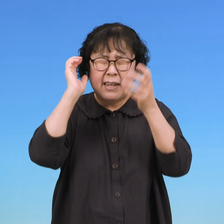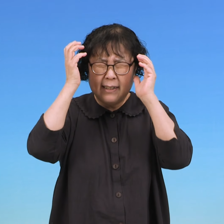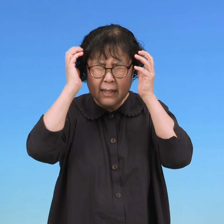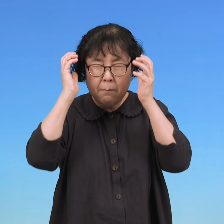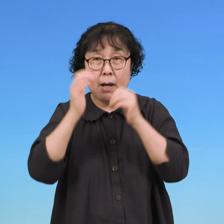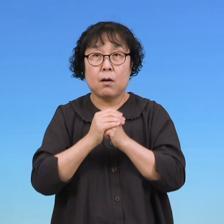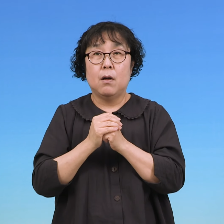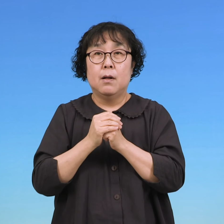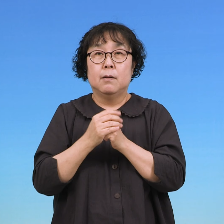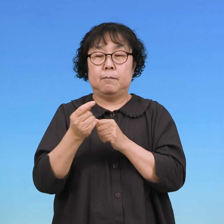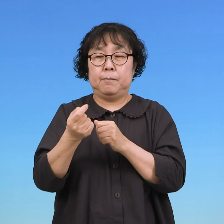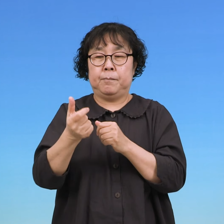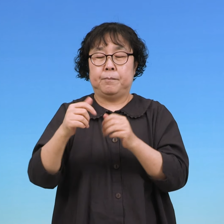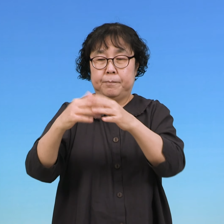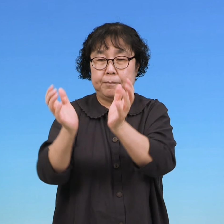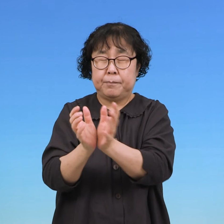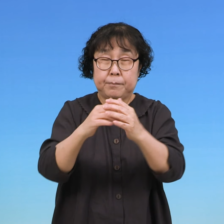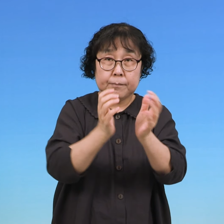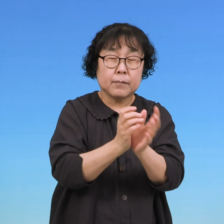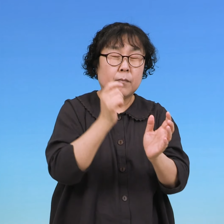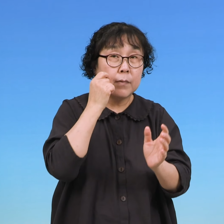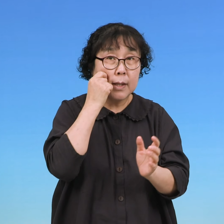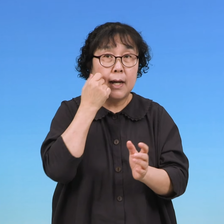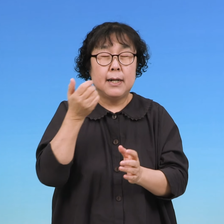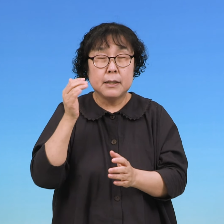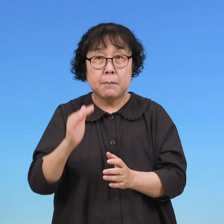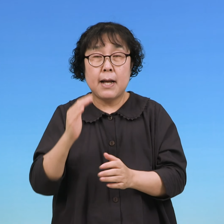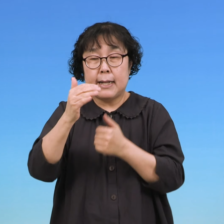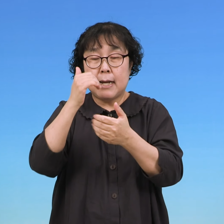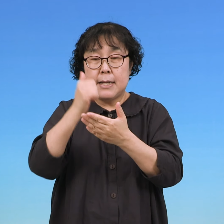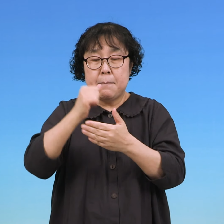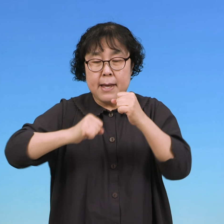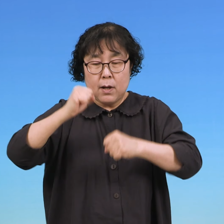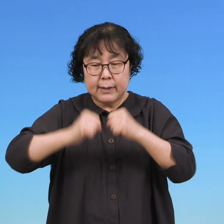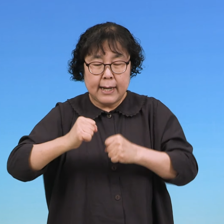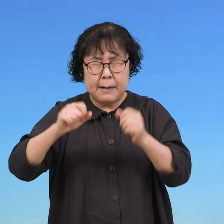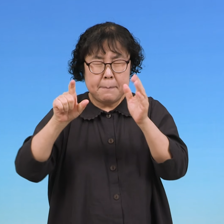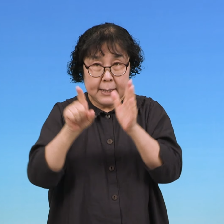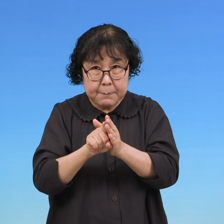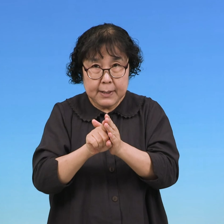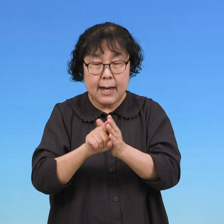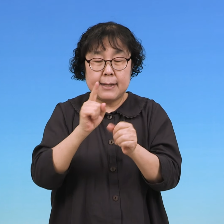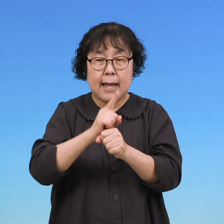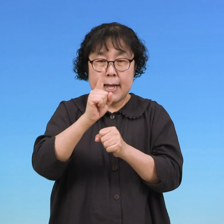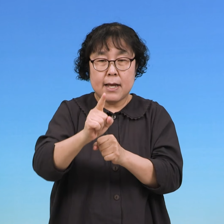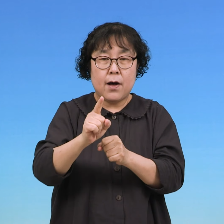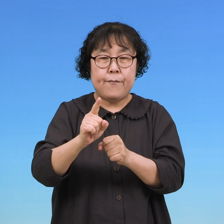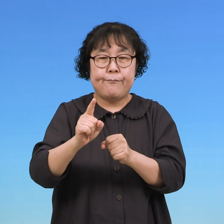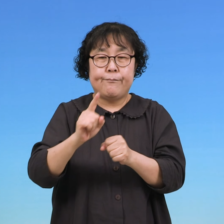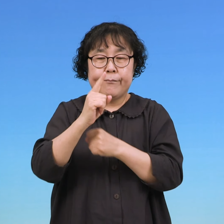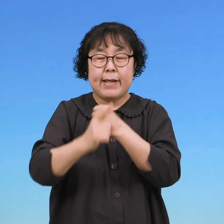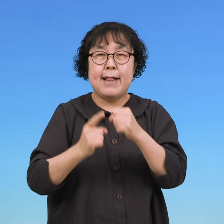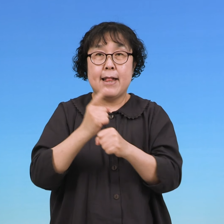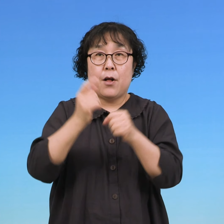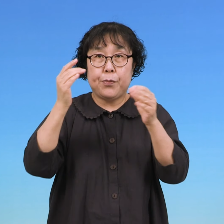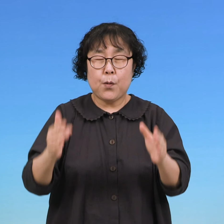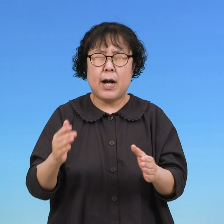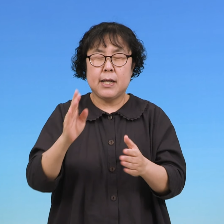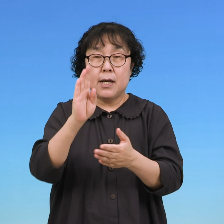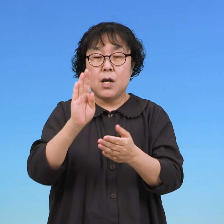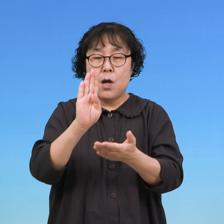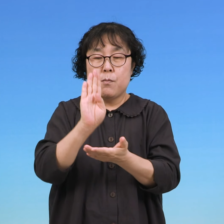어수선하고 소그룹도 할 수 없는 여러 가지 일이 있다 할지라도 저는 하나님의 역사를 믿습니다. 내년 한 해가 분당 우리